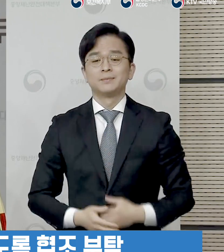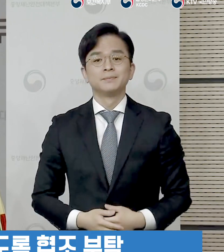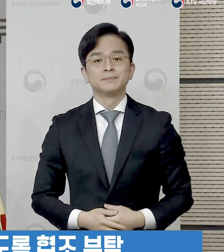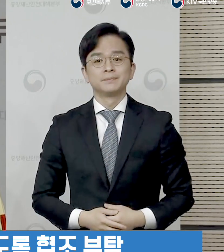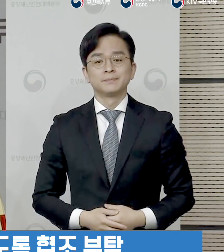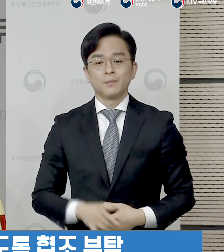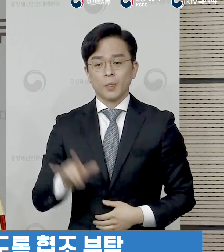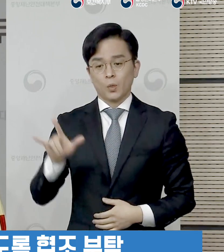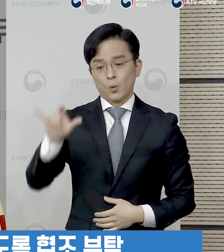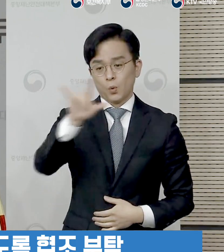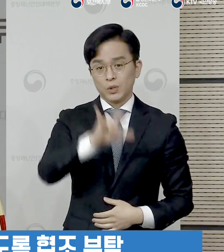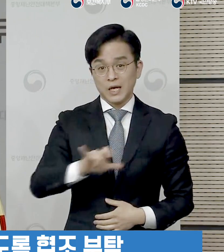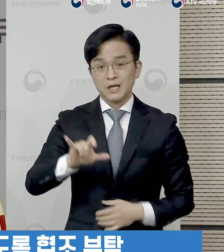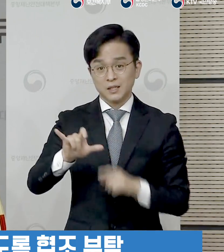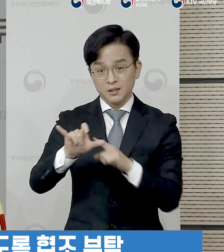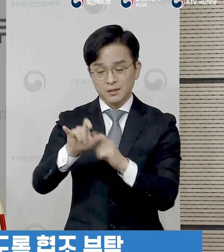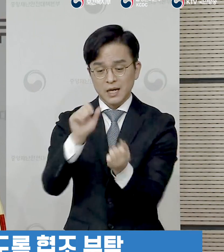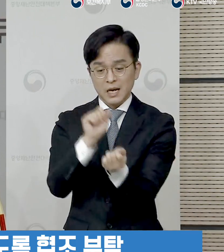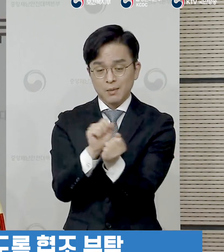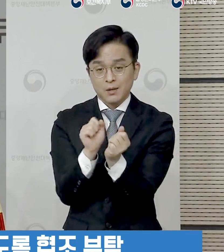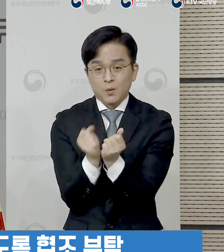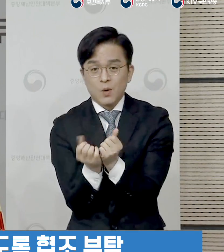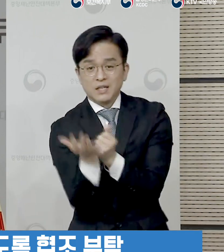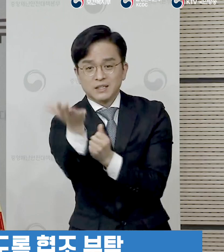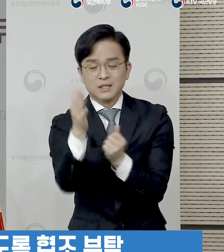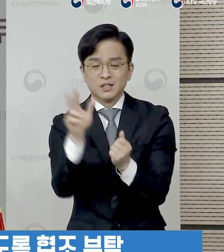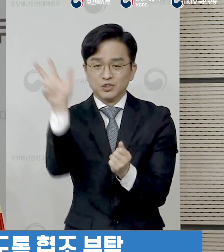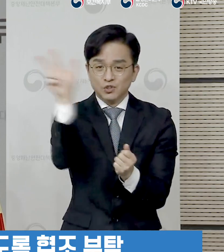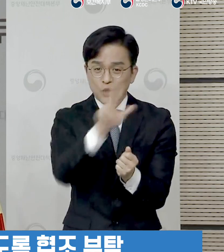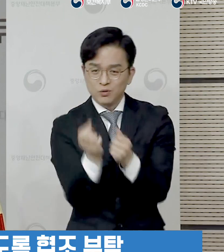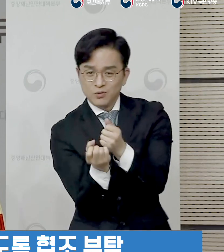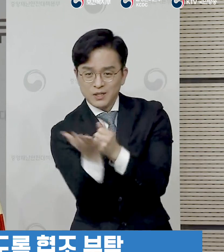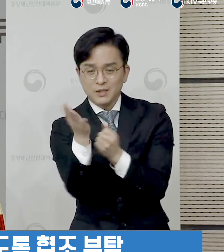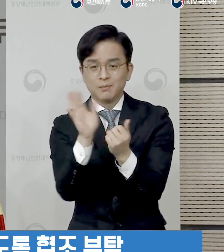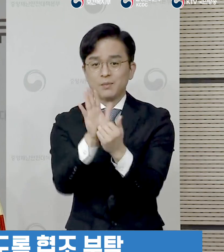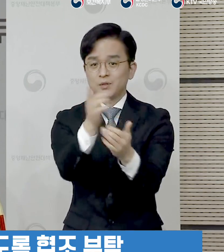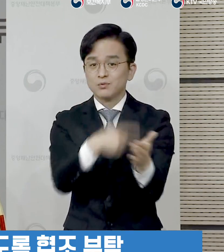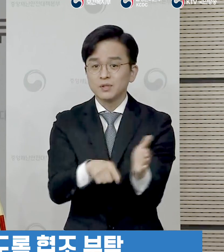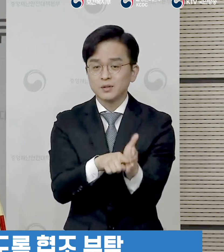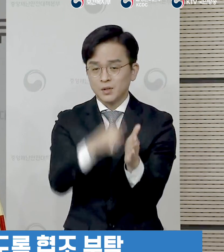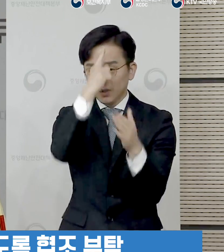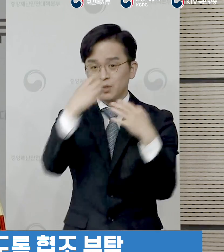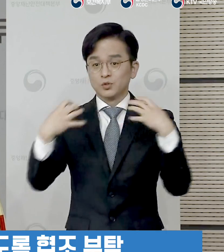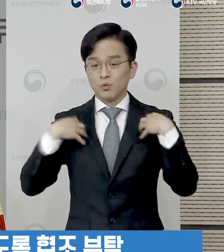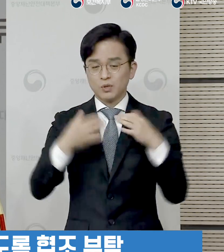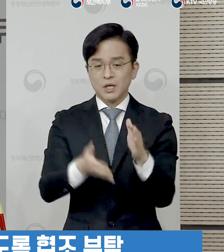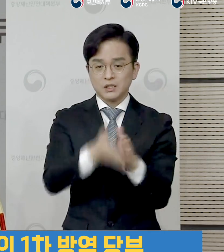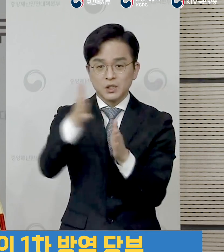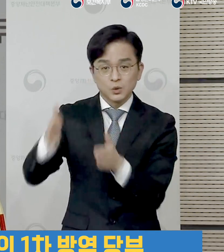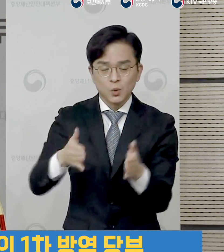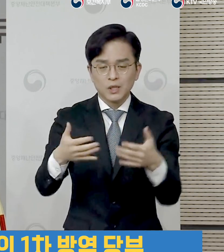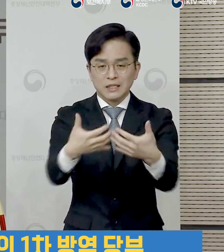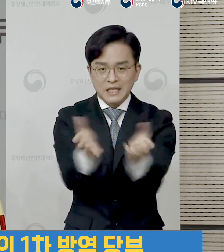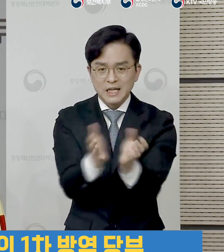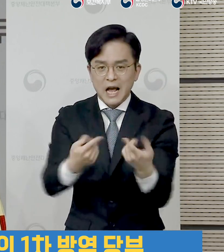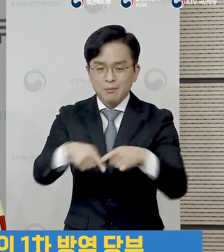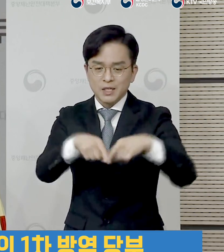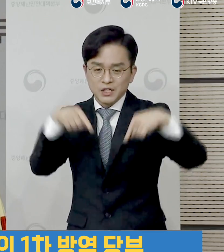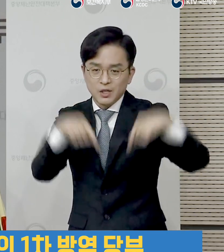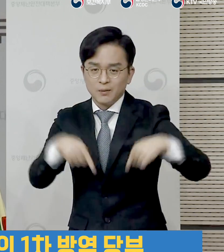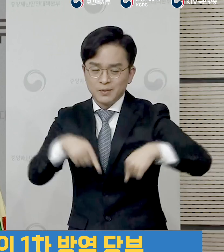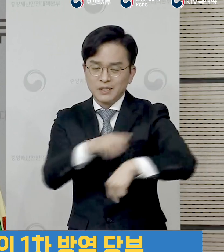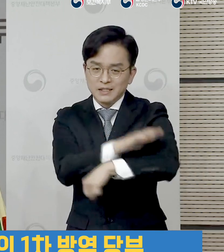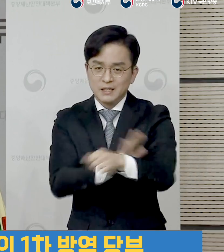코로나19의 지역사회 확산을 차단하기 위하여 정부는 지자체와 힘을 합쳐 총력을 기울이고 있습니다. 코로나19의